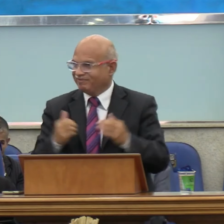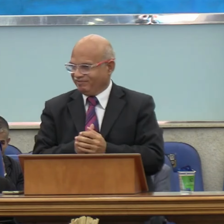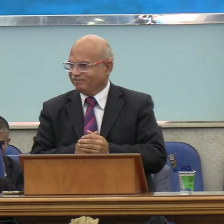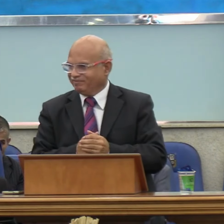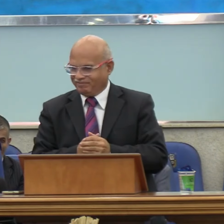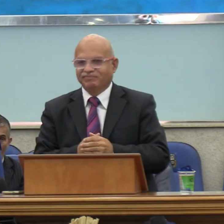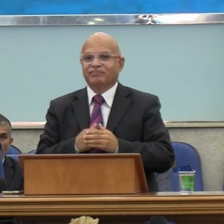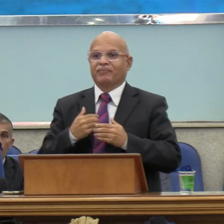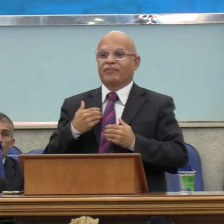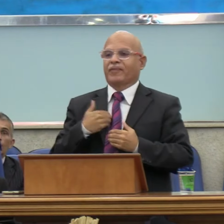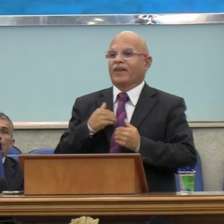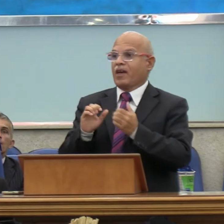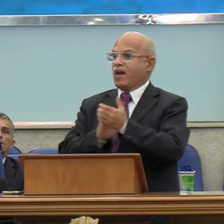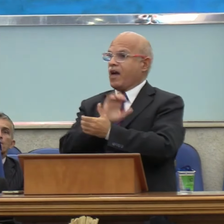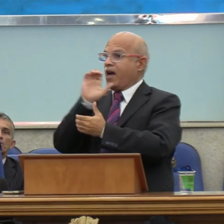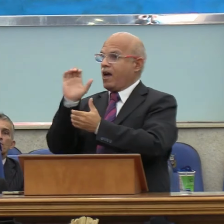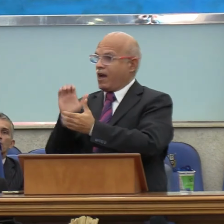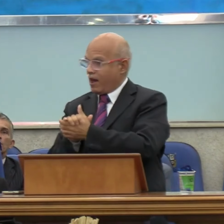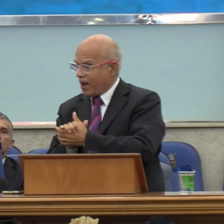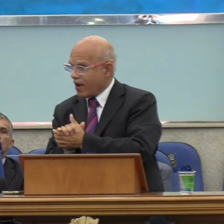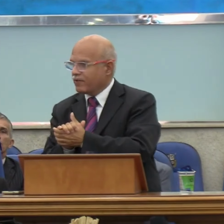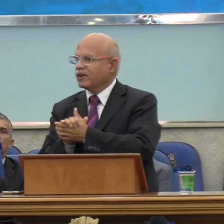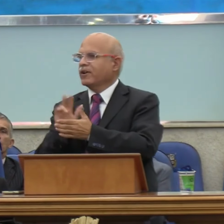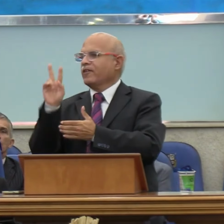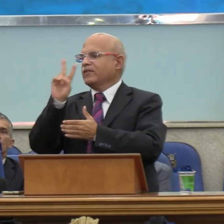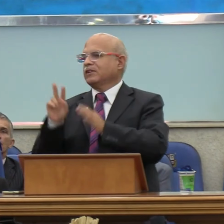para vocês. Ok?